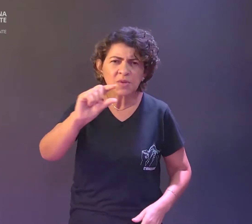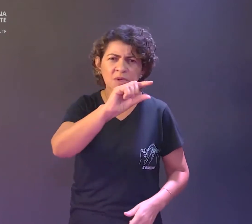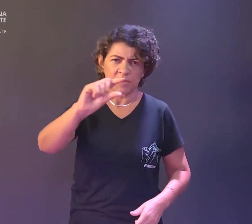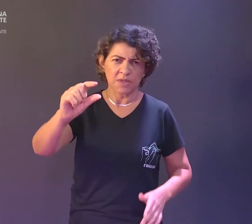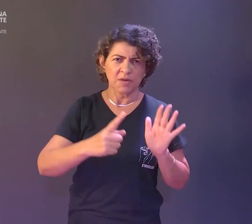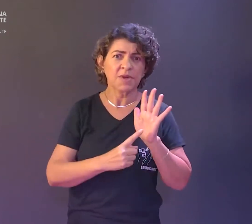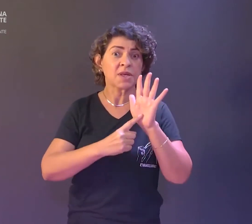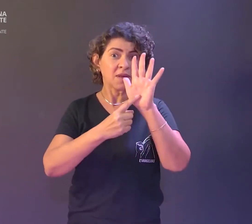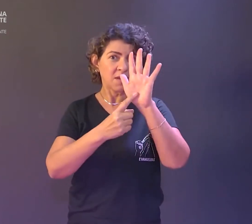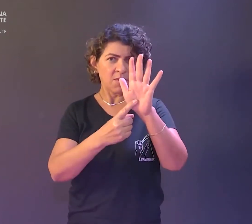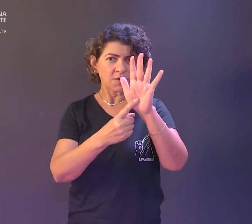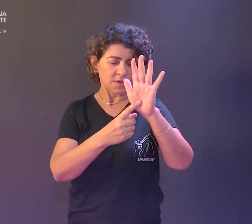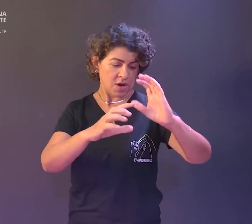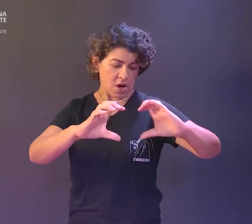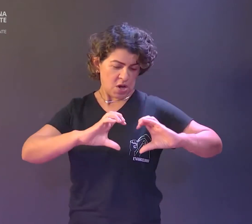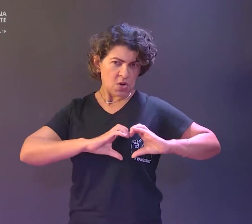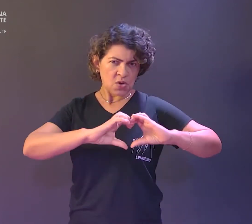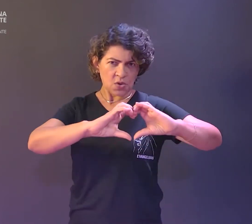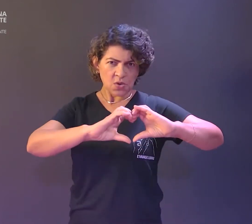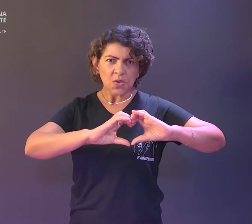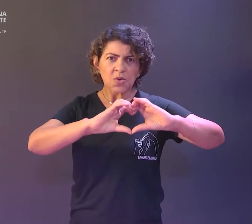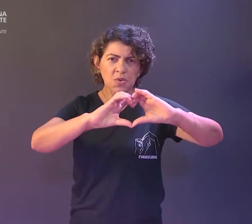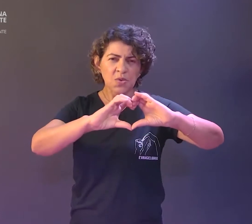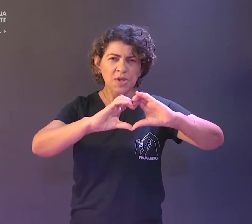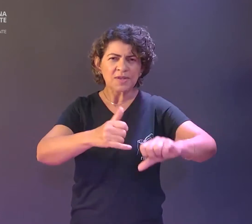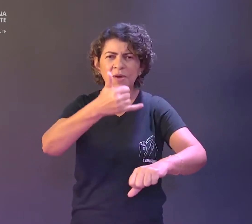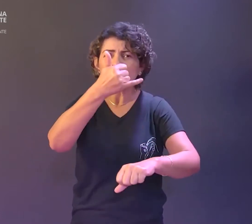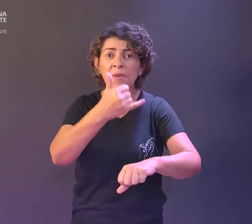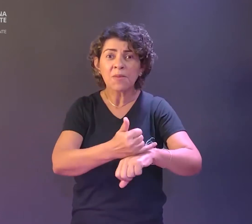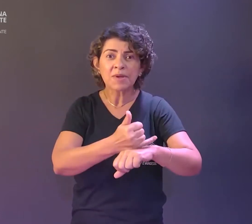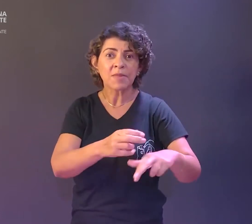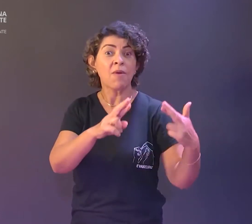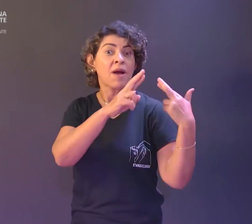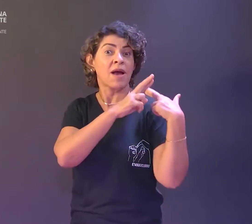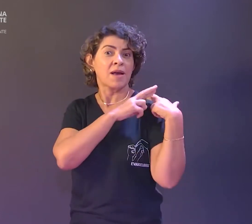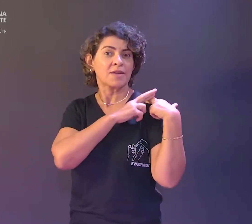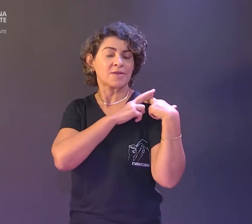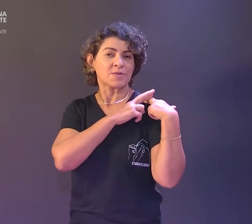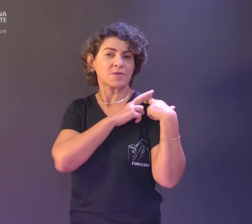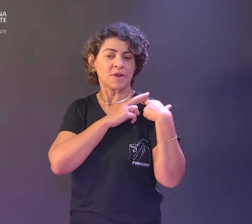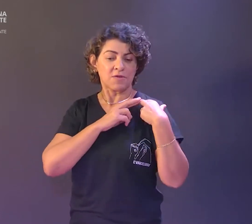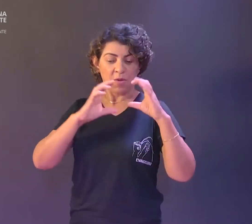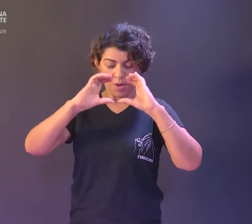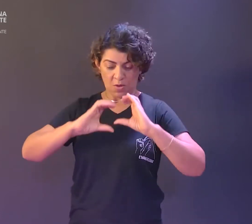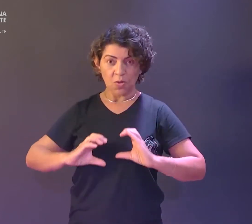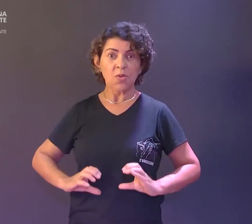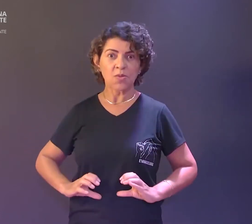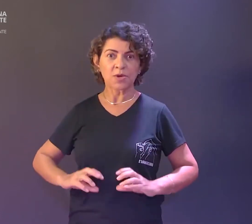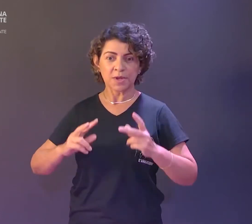o responsável pelo comportamento das pessoas. Ele, por exemplo,